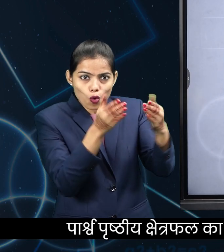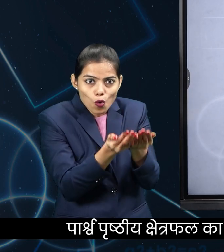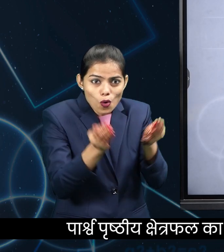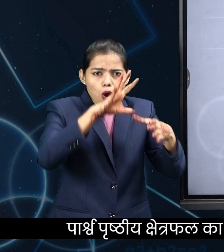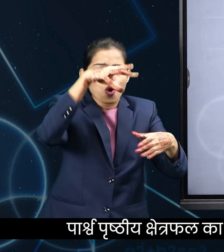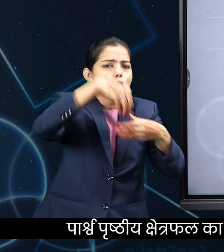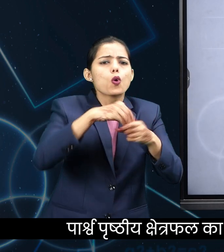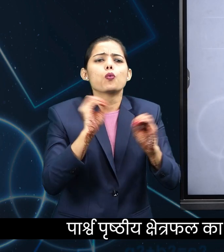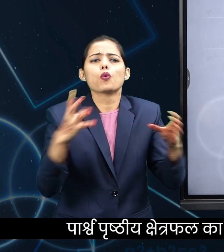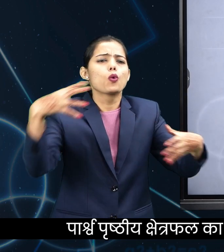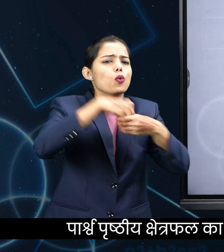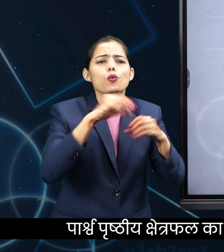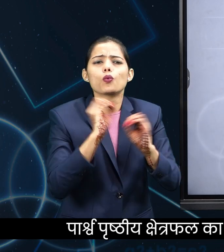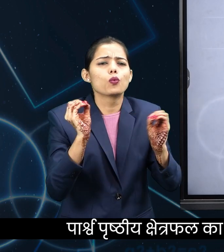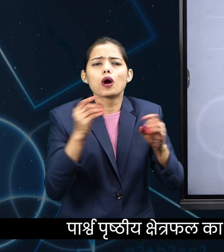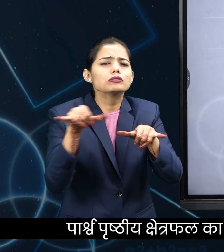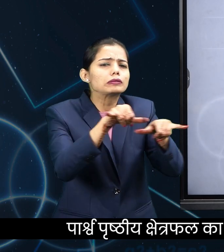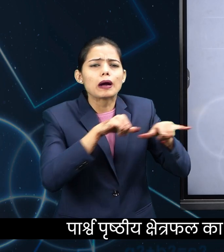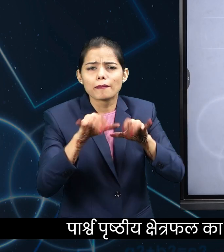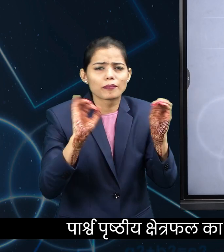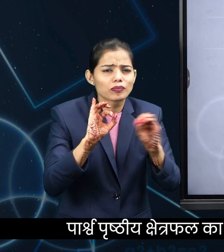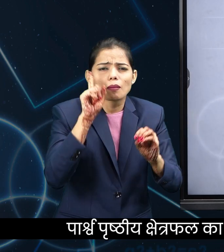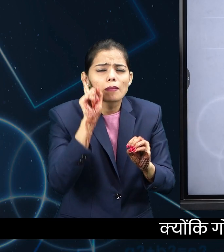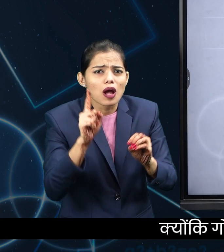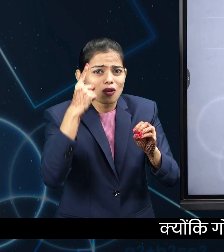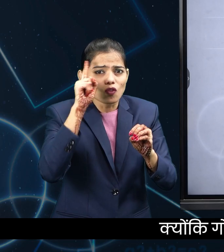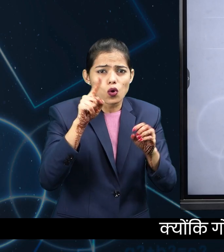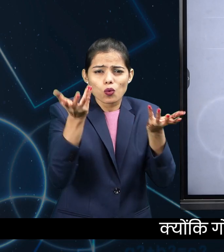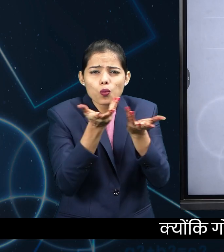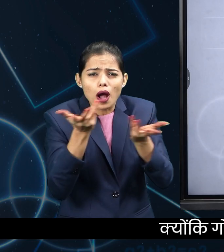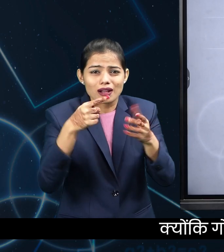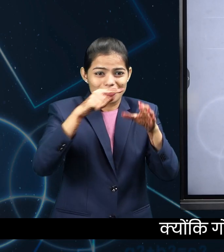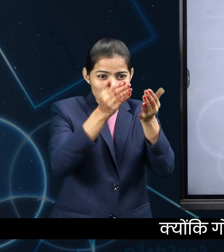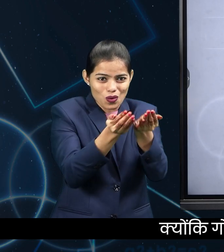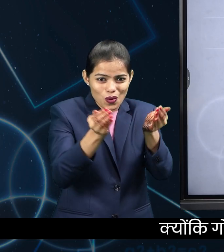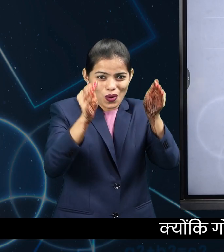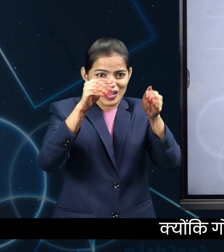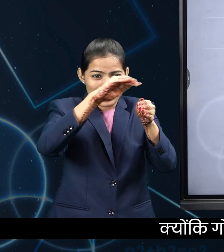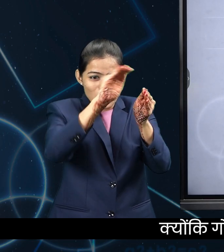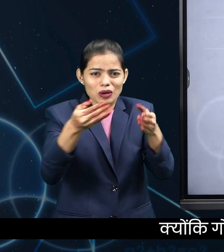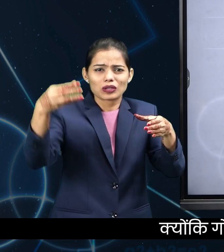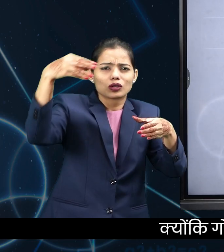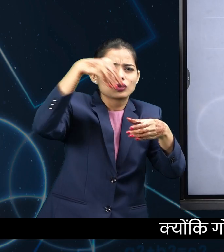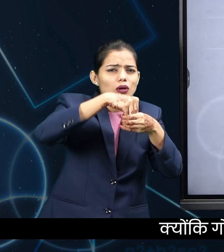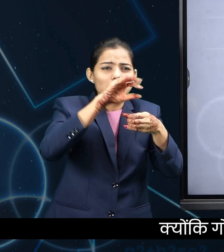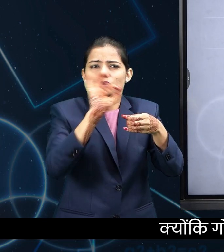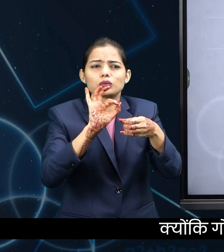उपयोग आमतौर पर गोले के लिए नहीं किया जाता है क्योंकि गोले में कुछ अन्य ज्यामितीय